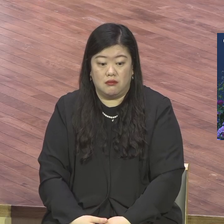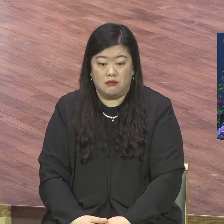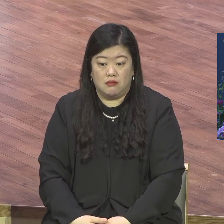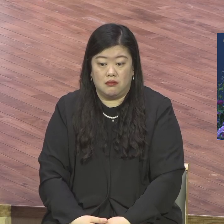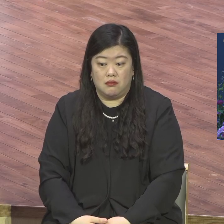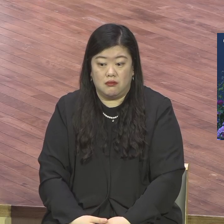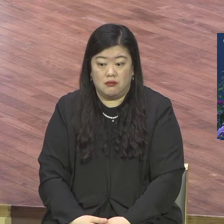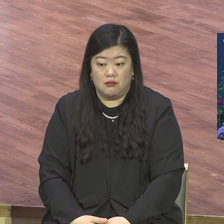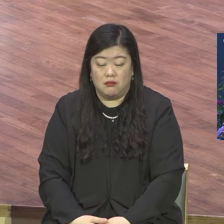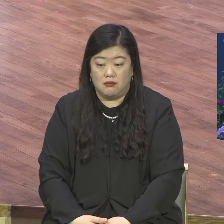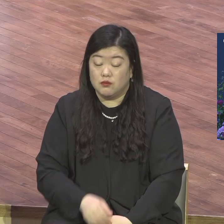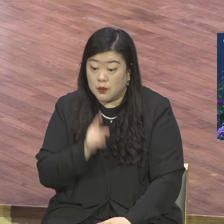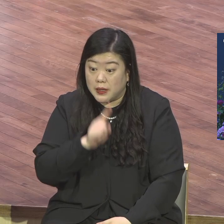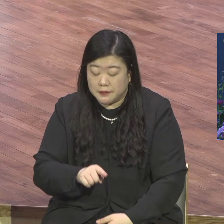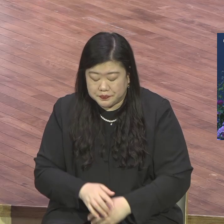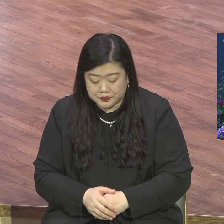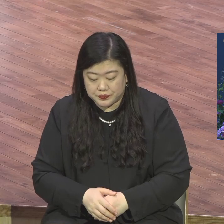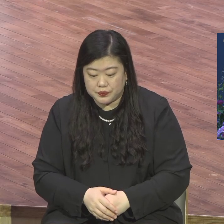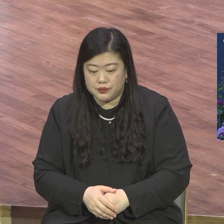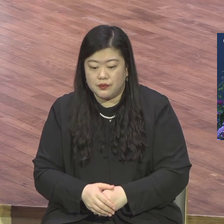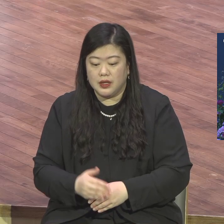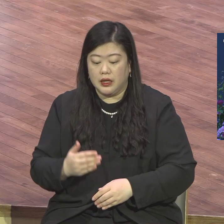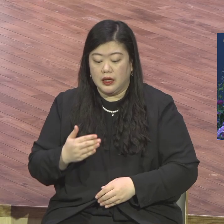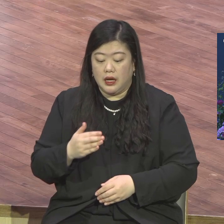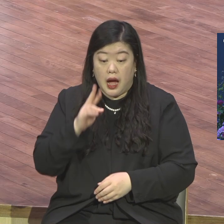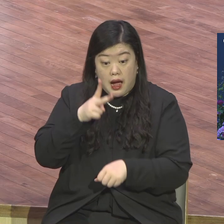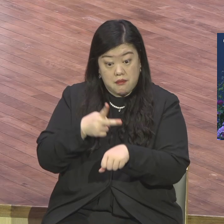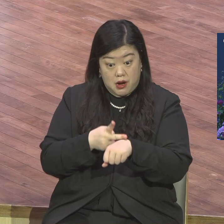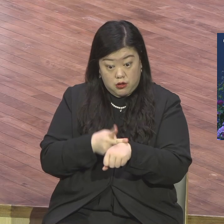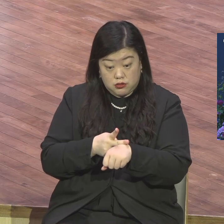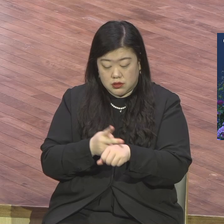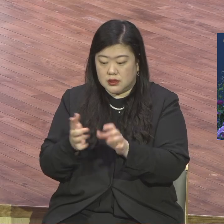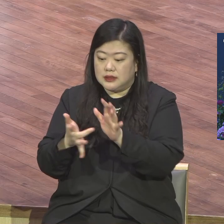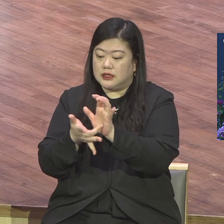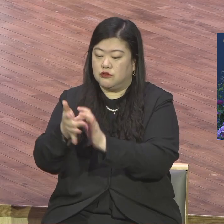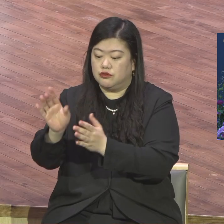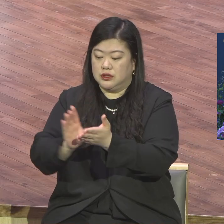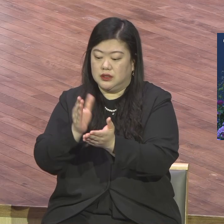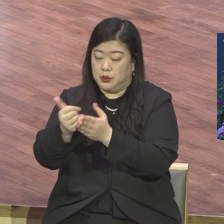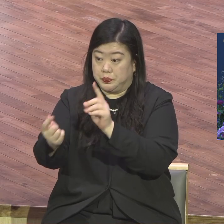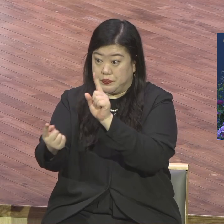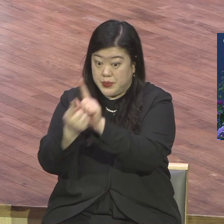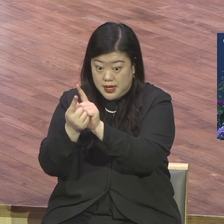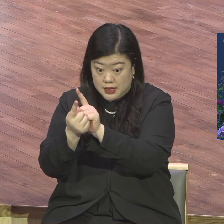무슨 말입니까? 이 예수 그리스도를 만난 이후에